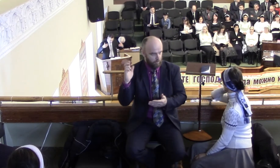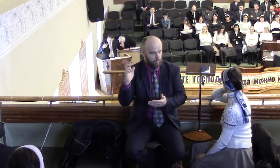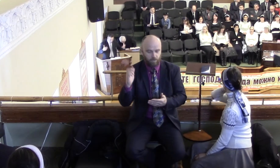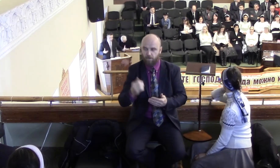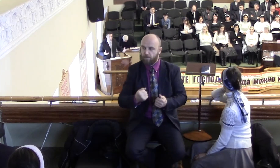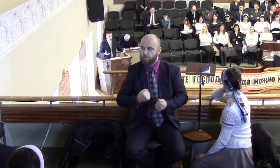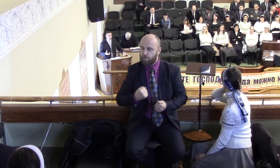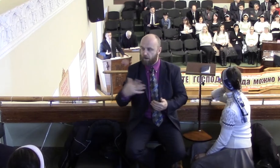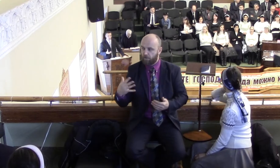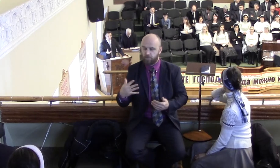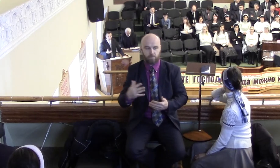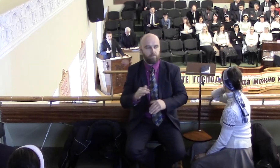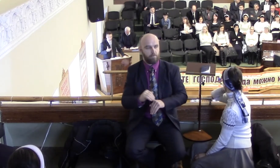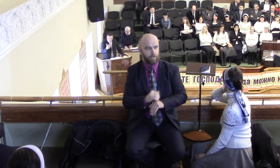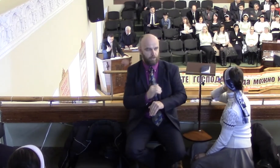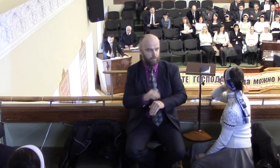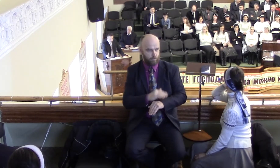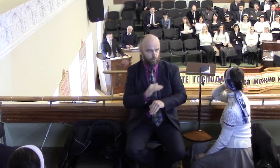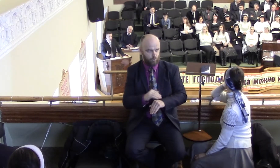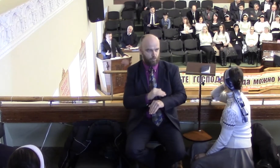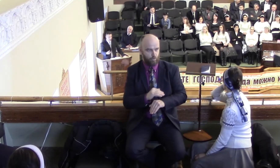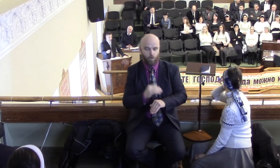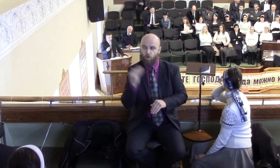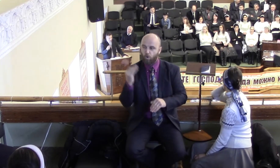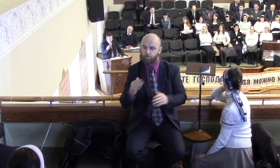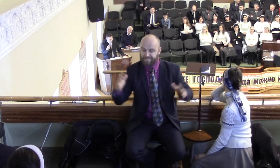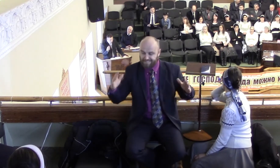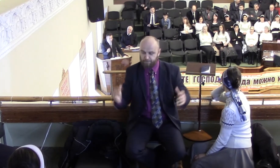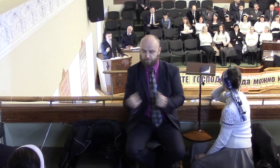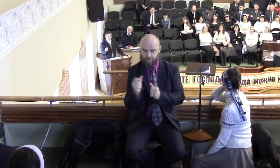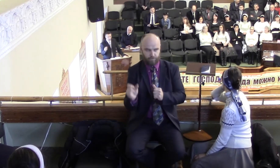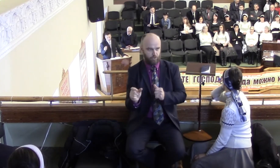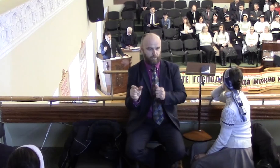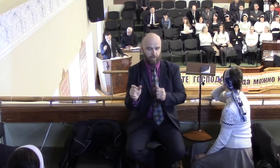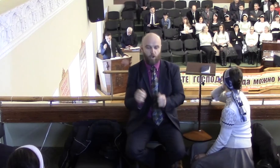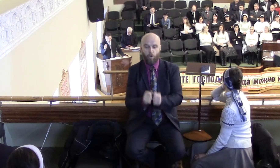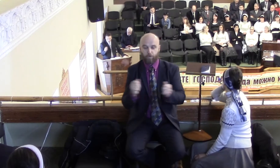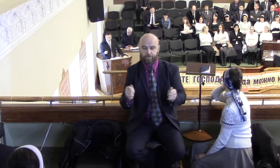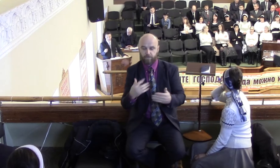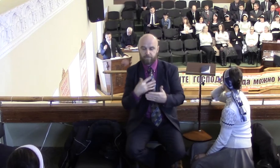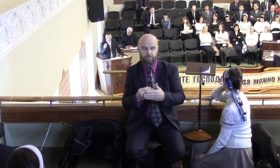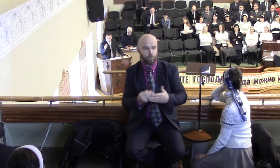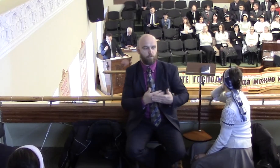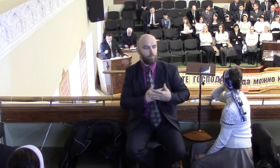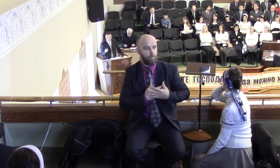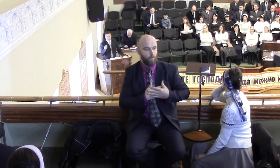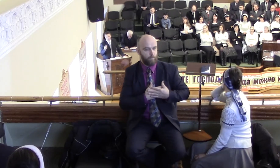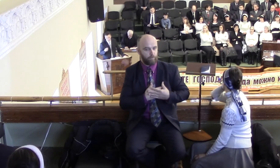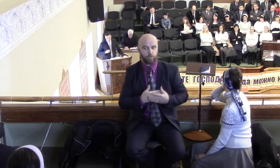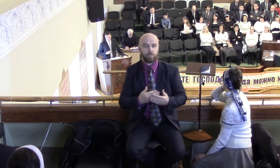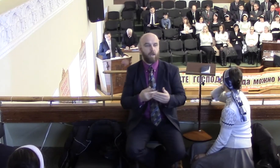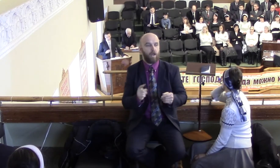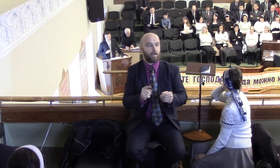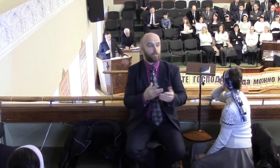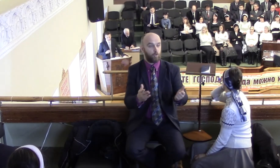Он проявил свою любовь, Он спас человека. Но в чем заключается эта привилегия